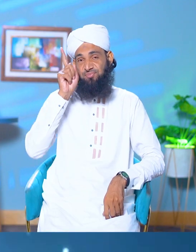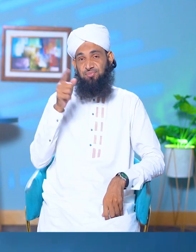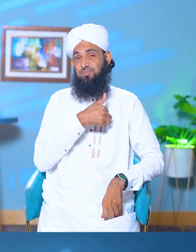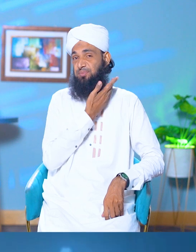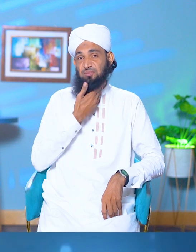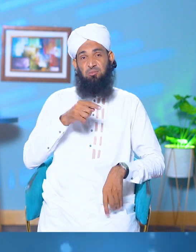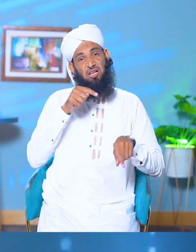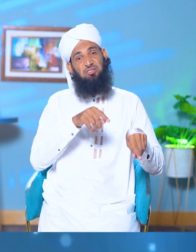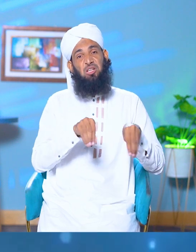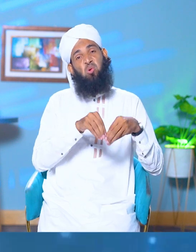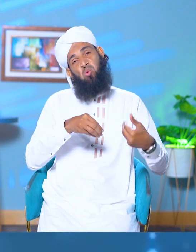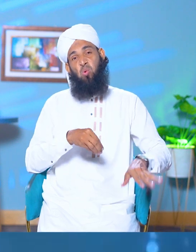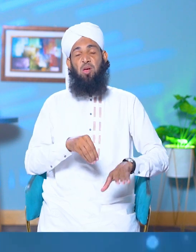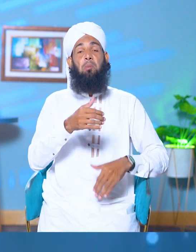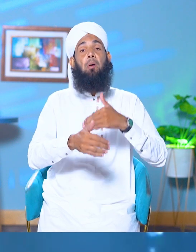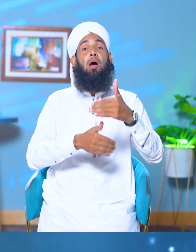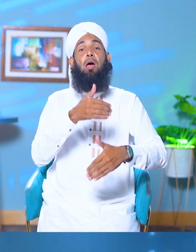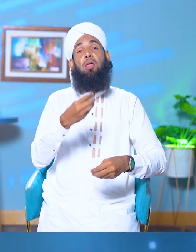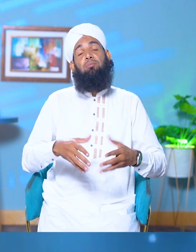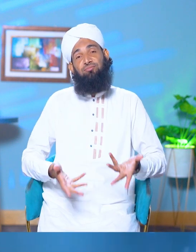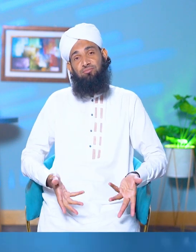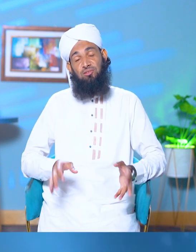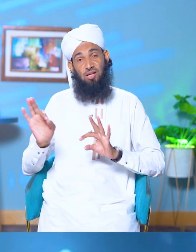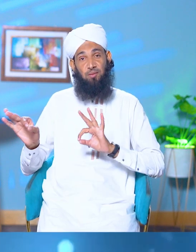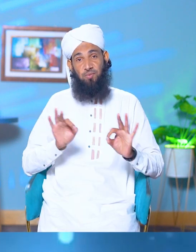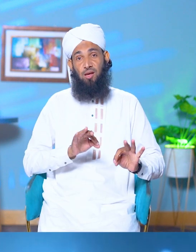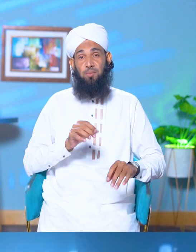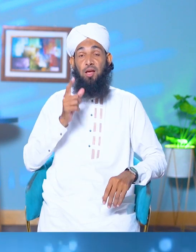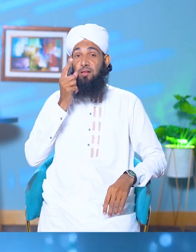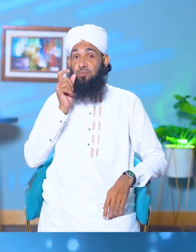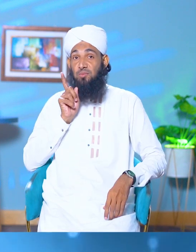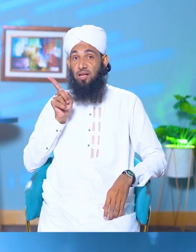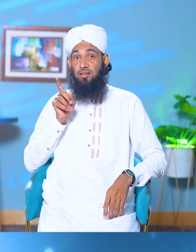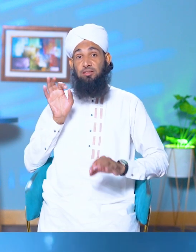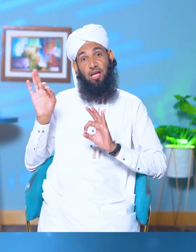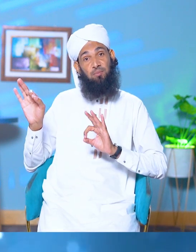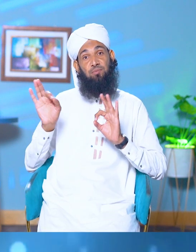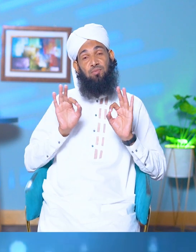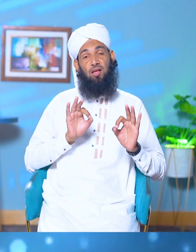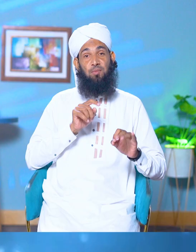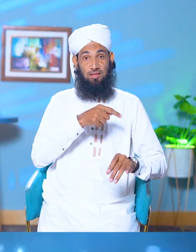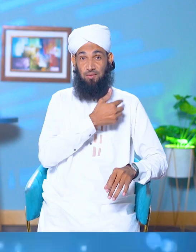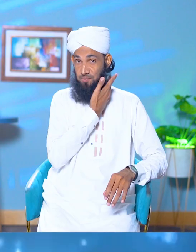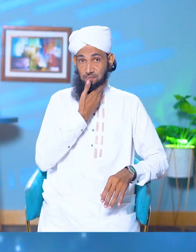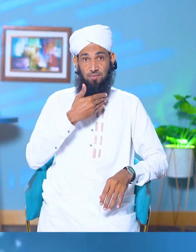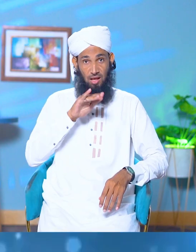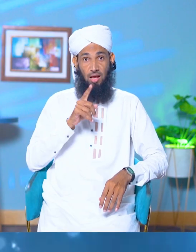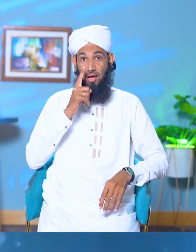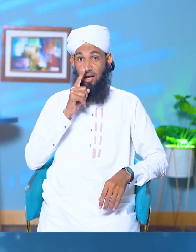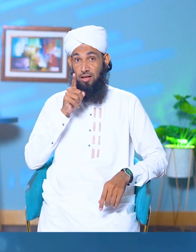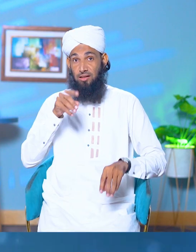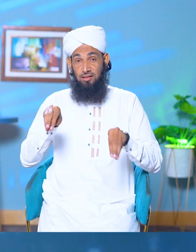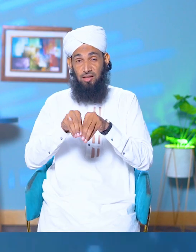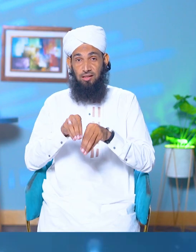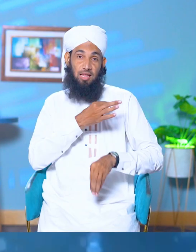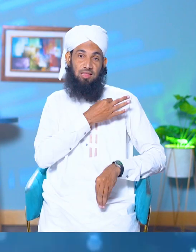بھی اگر یہ مانگتے ہیں کہ مطلب ہم کو کوئی دینی ماحول میں رشتہ چاہیے اور ہمیں کو نیک گھرانا